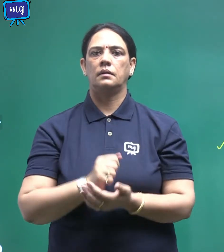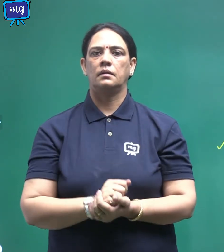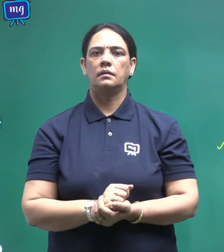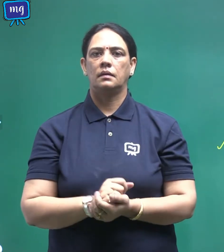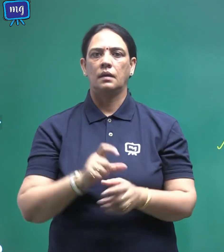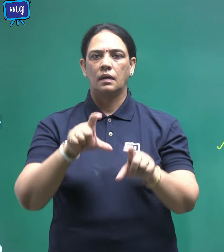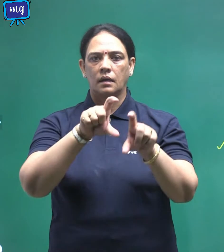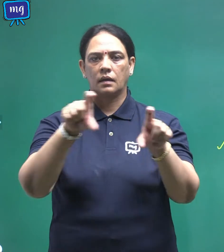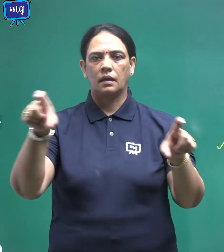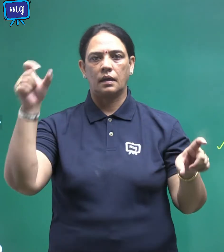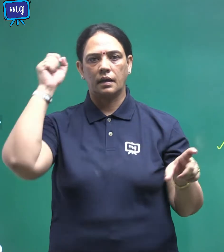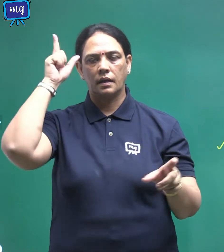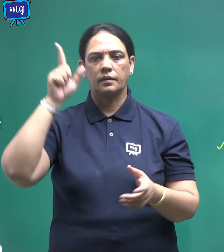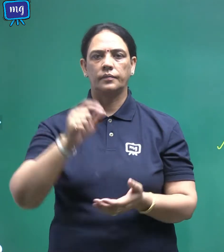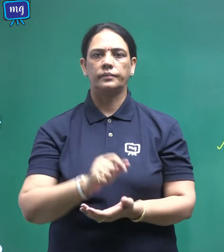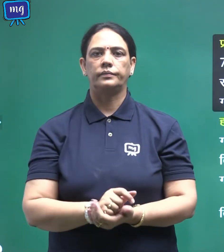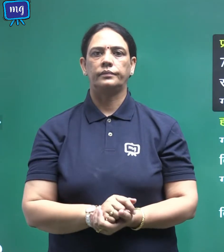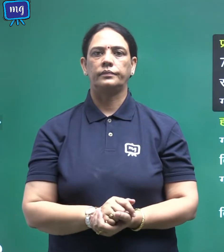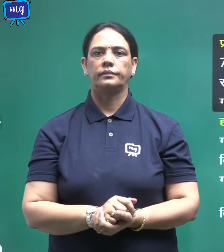समझ आ गया?